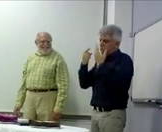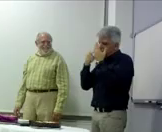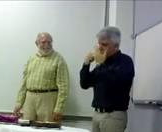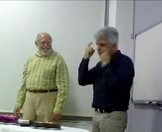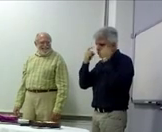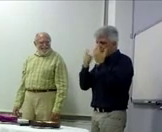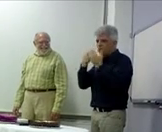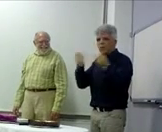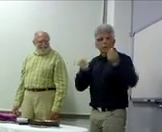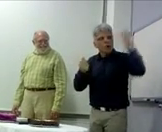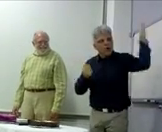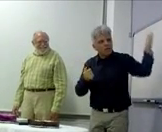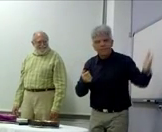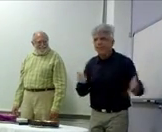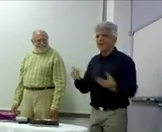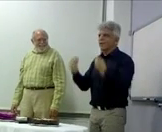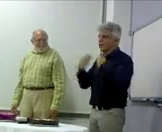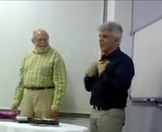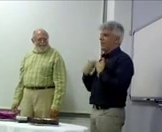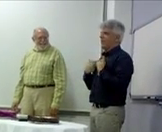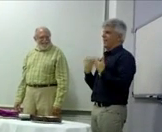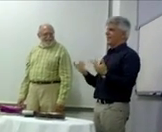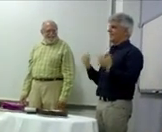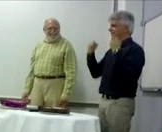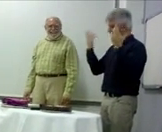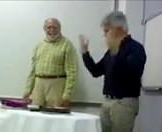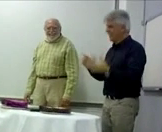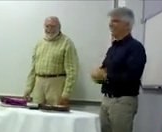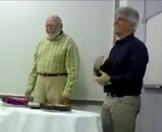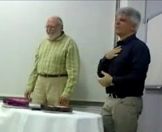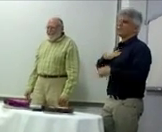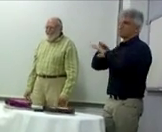Δεν είναι πια σε μένα ουσιαστικά για να σκεφτούμε σωστά, να κάνω όλα αυτά.